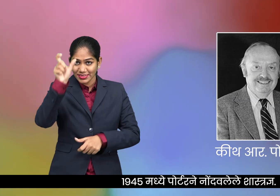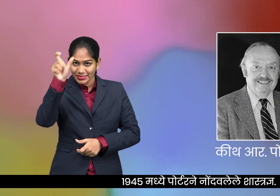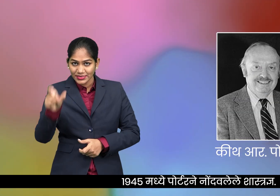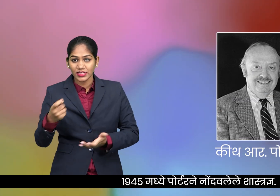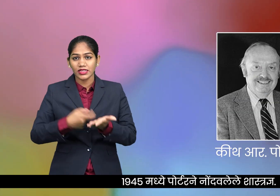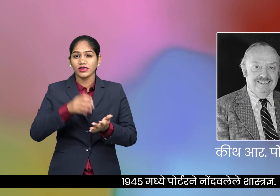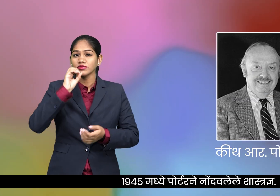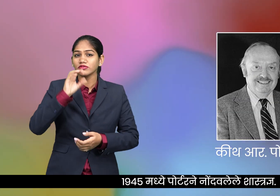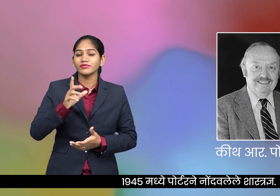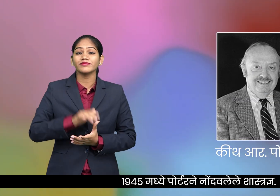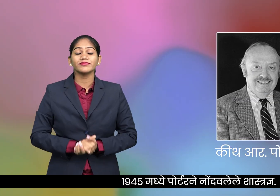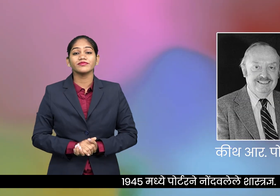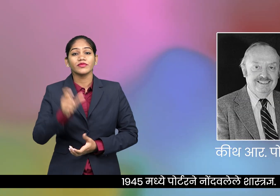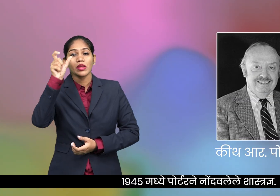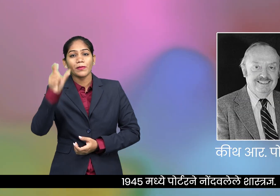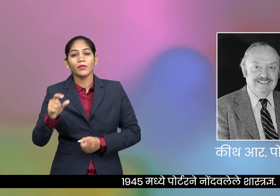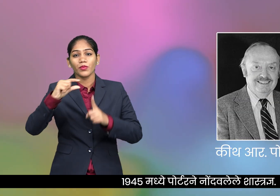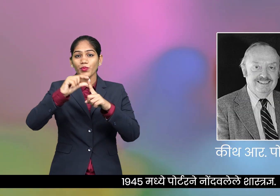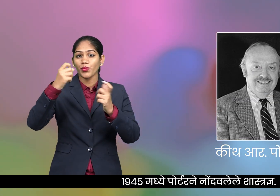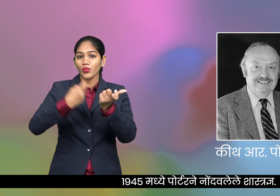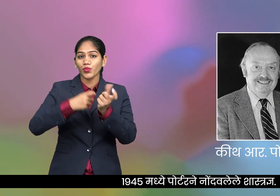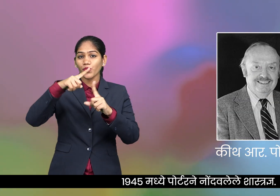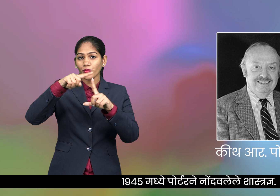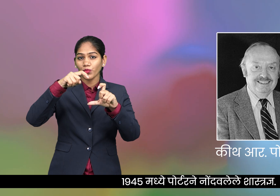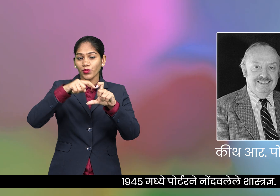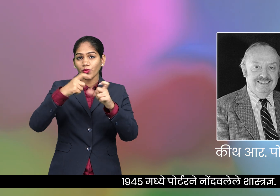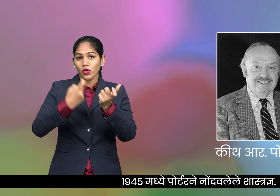1945 मध्ये पोर्टरने नोंदवलेले शास्त्रज्ञ.